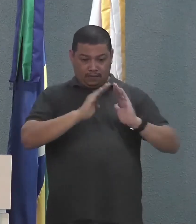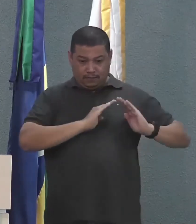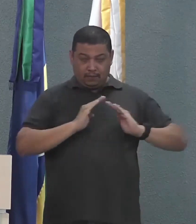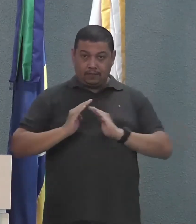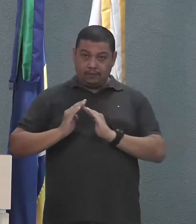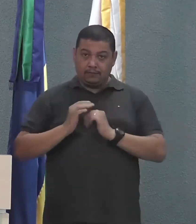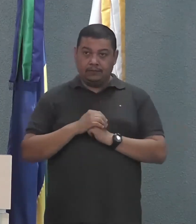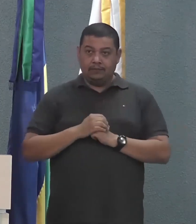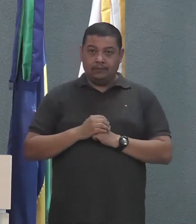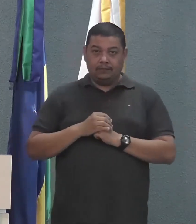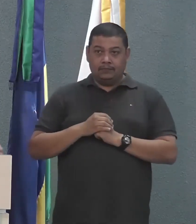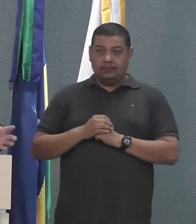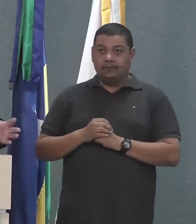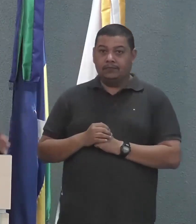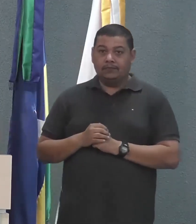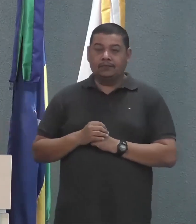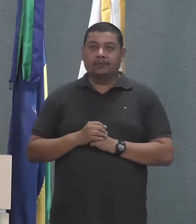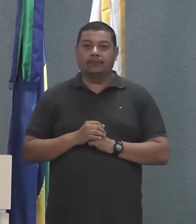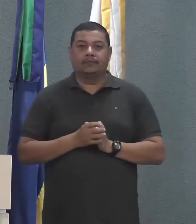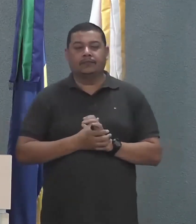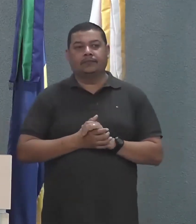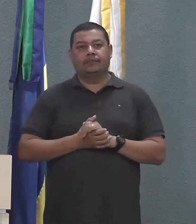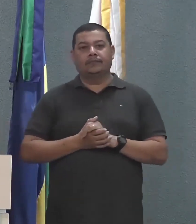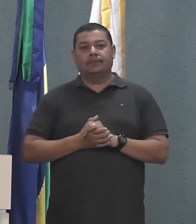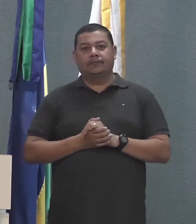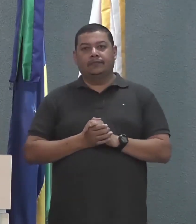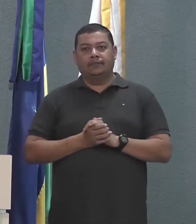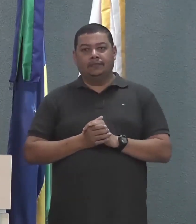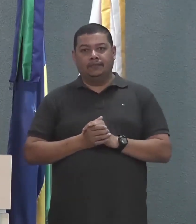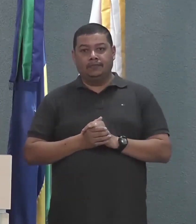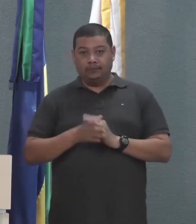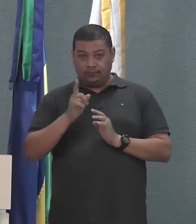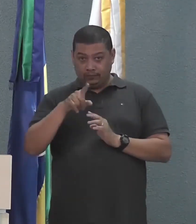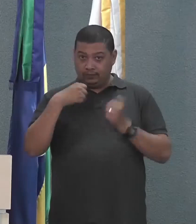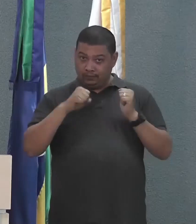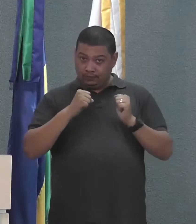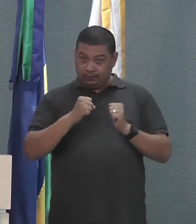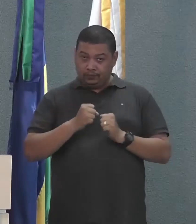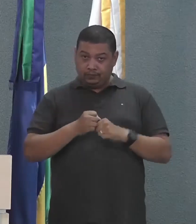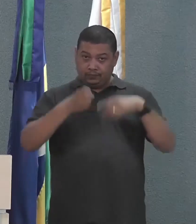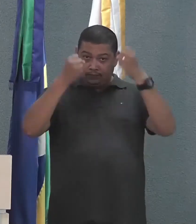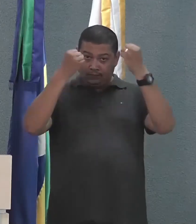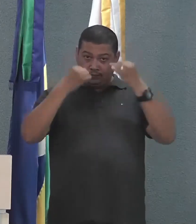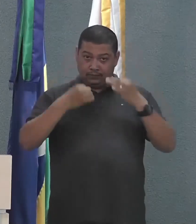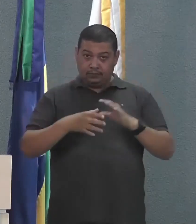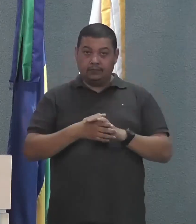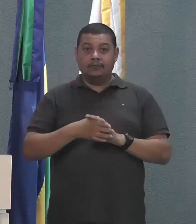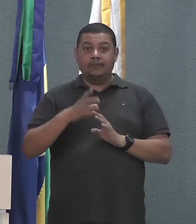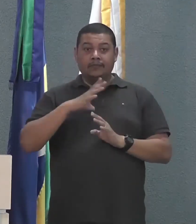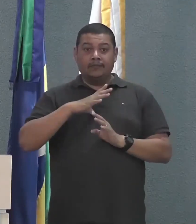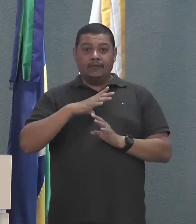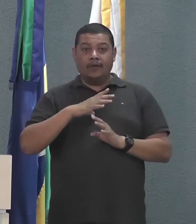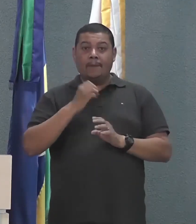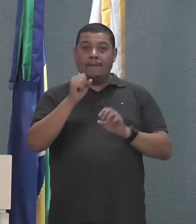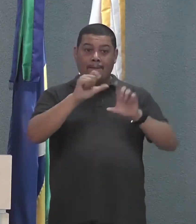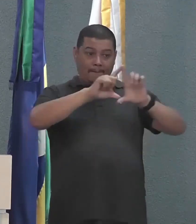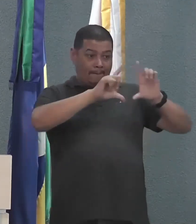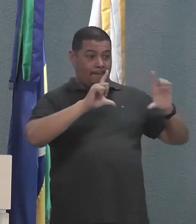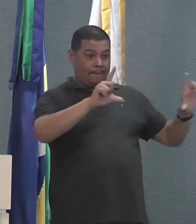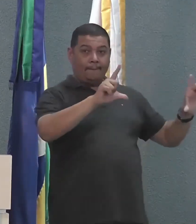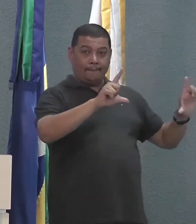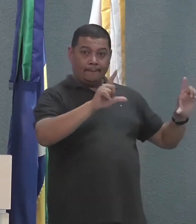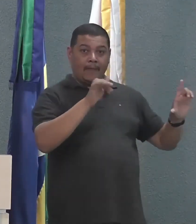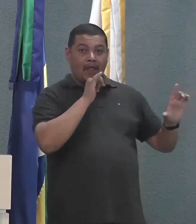conseguir via DENIT, faça você mesmo, que às vezes demora, você tem que sinalizar a sua saída, porque muitas vezes